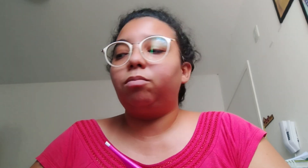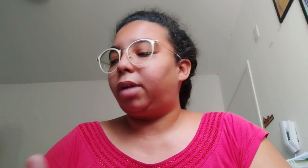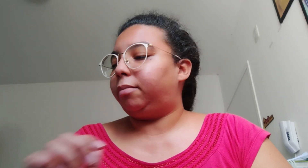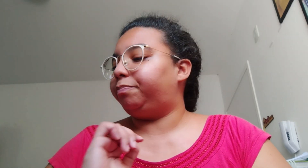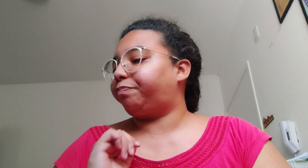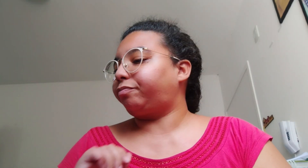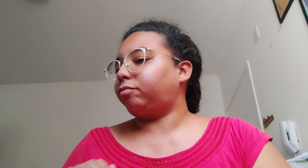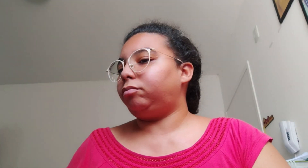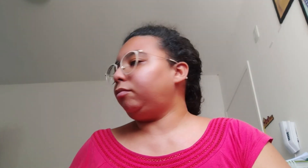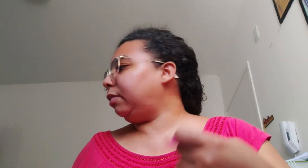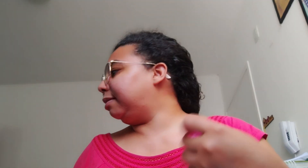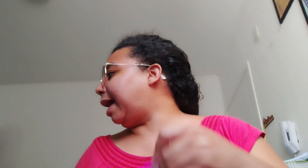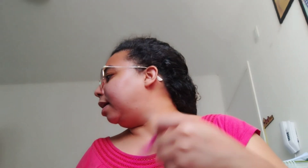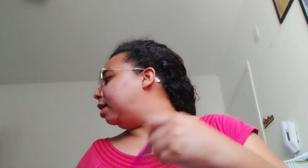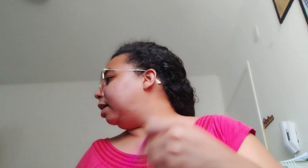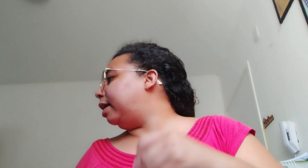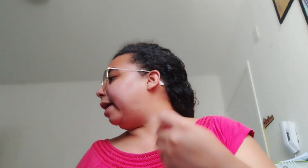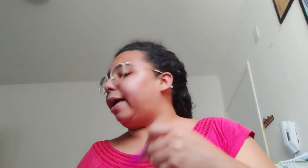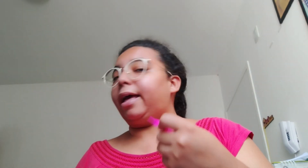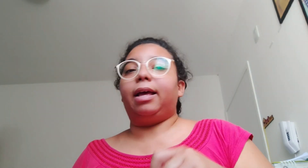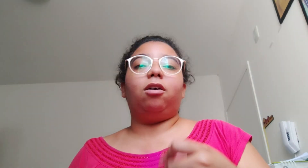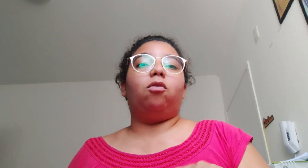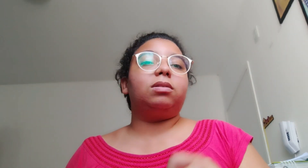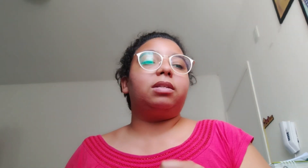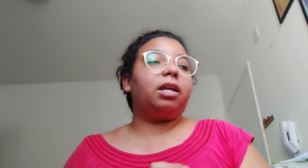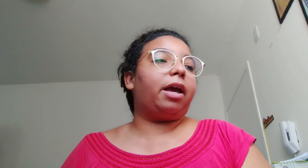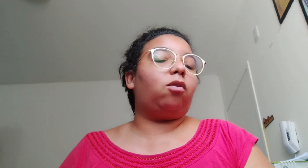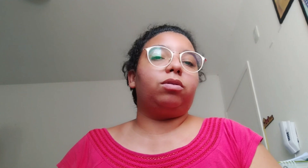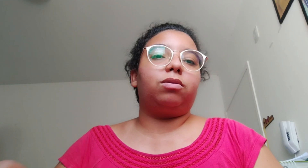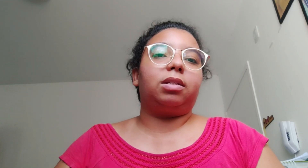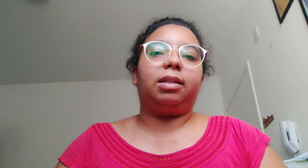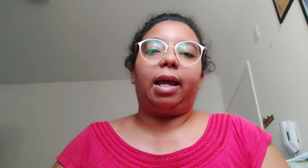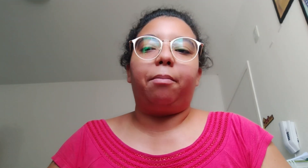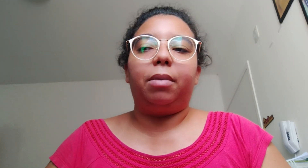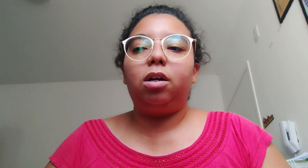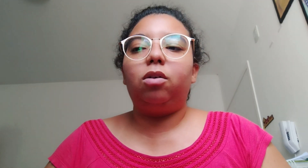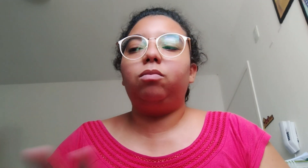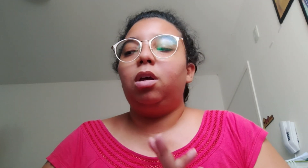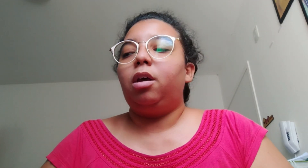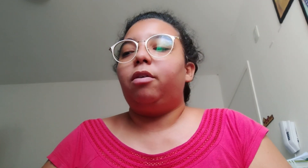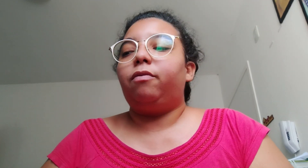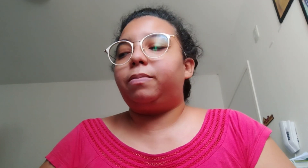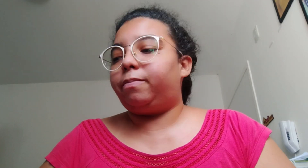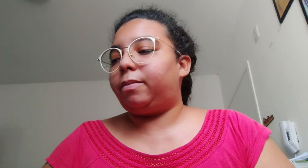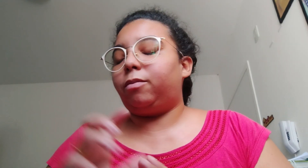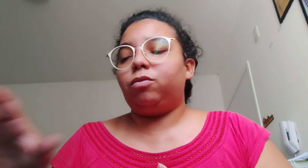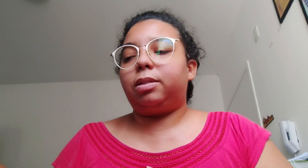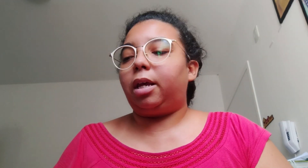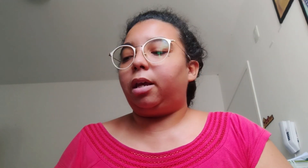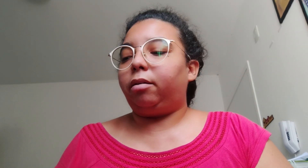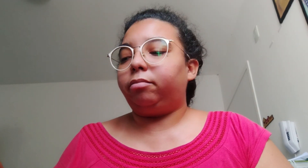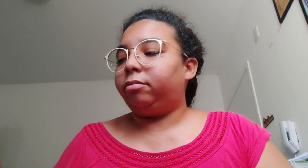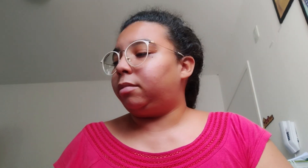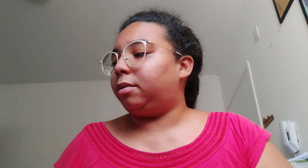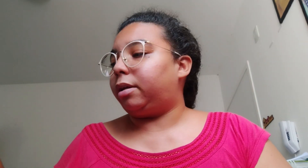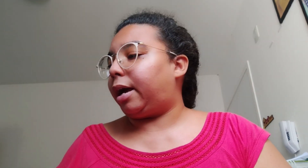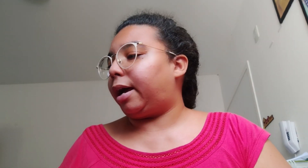têm, tá? Usem recursos que têm à mão, usem